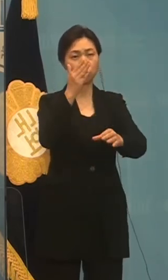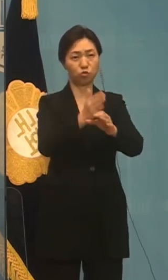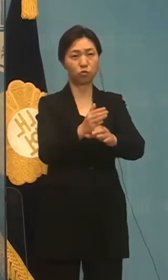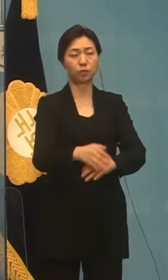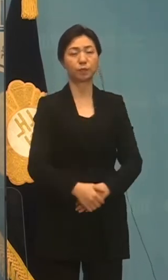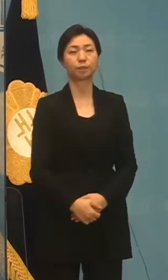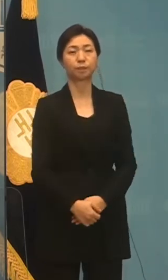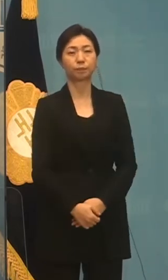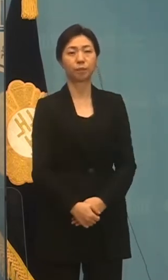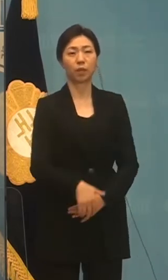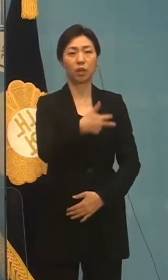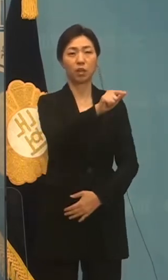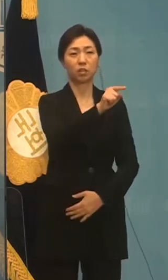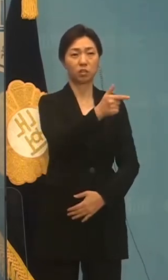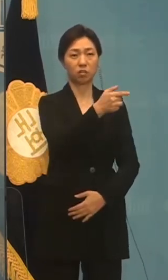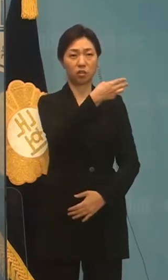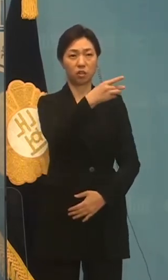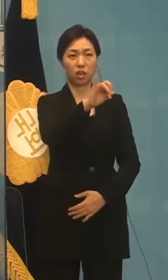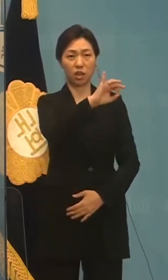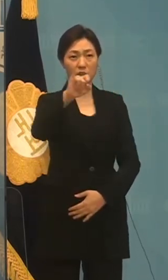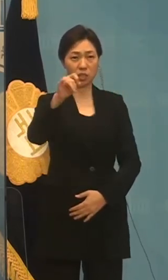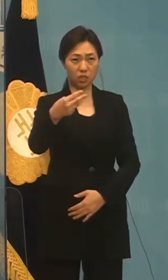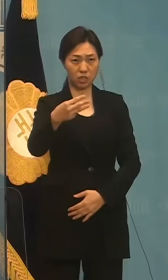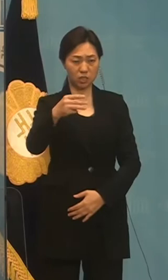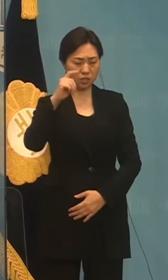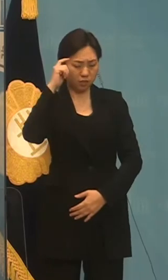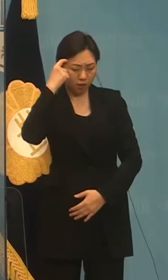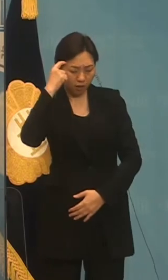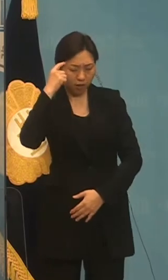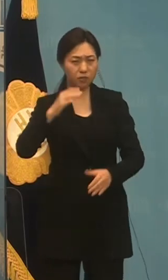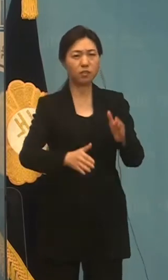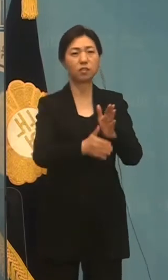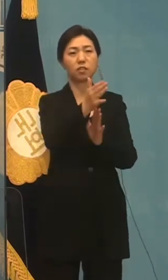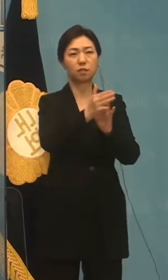전태일 정신은 이제 시민들의 상식이 된 것입니다.